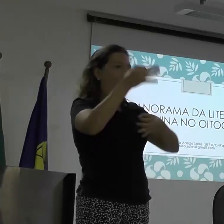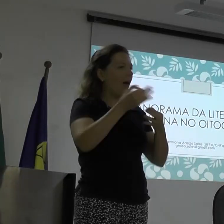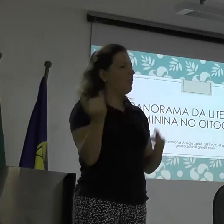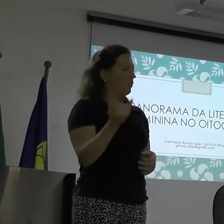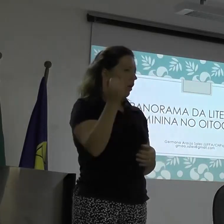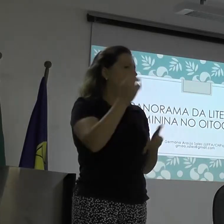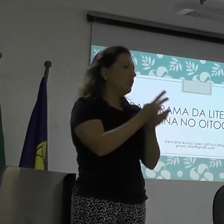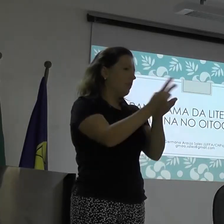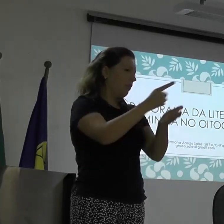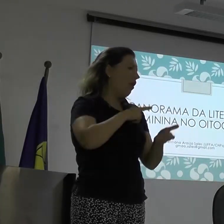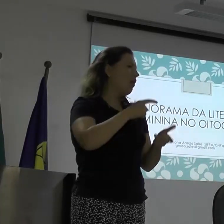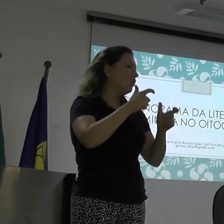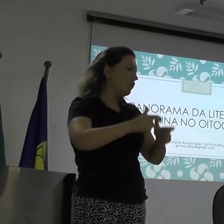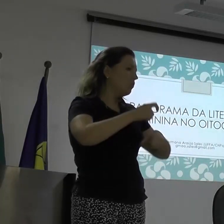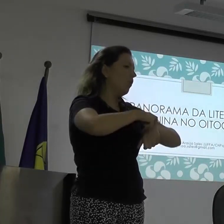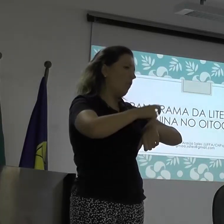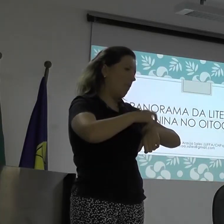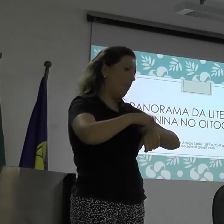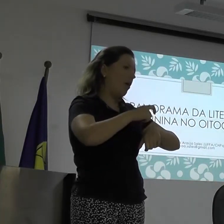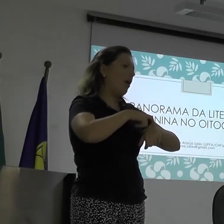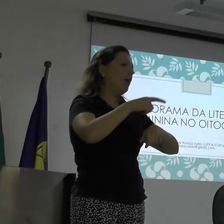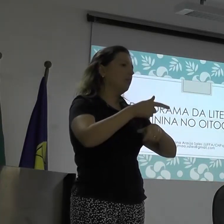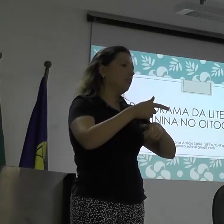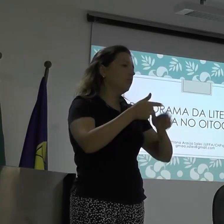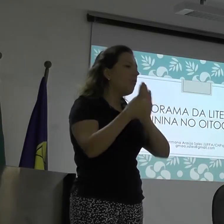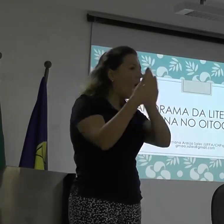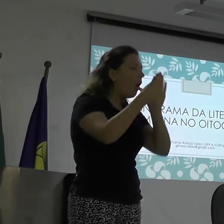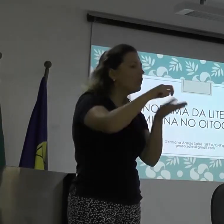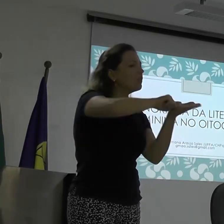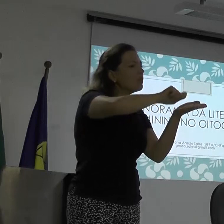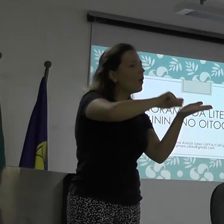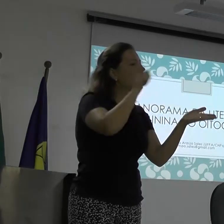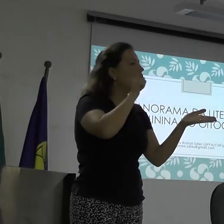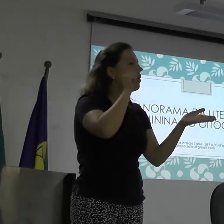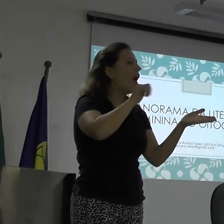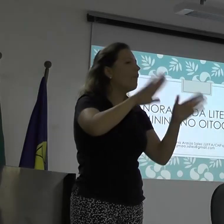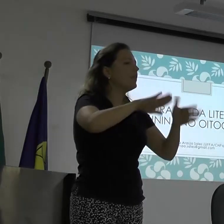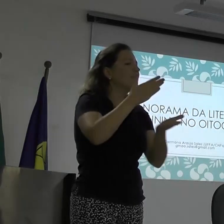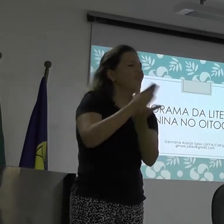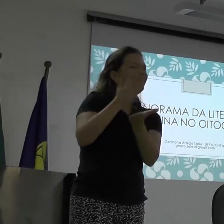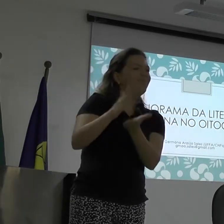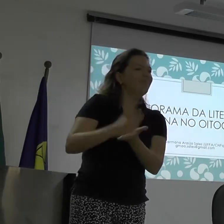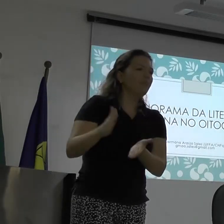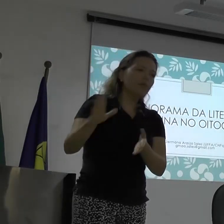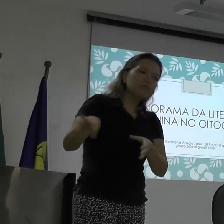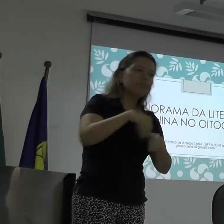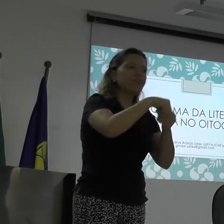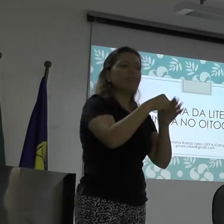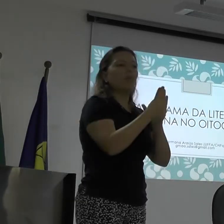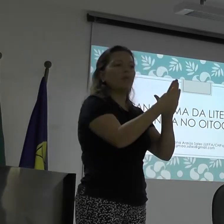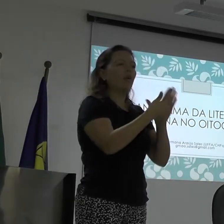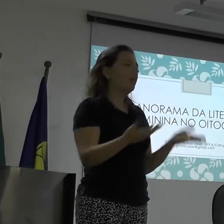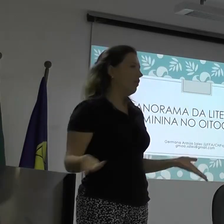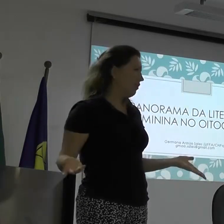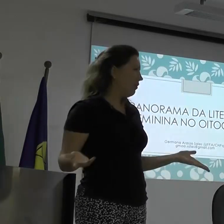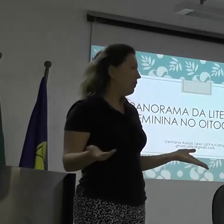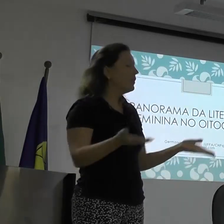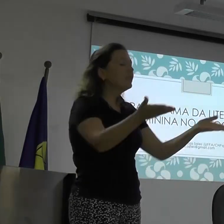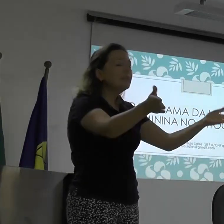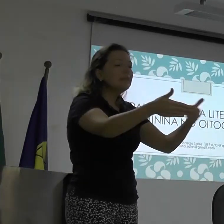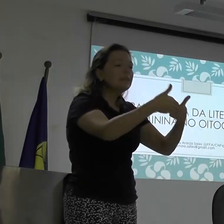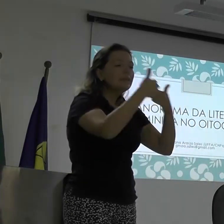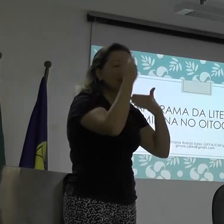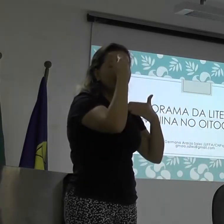escritoras mulheres também, né? Porque geralmente elas ficam fora de pauta. Olha, muito